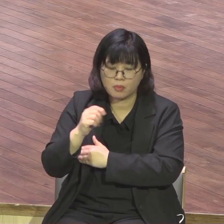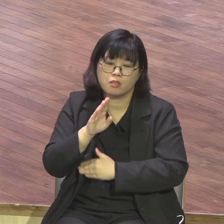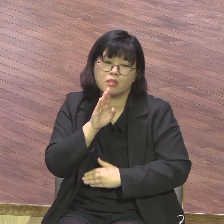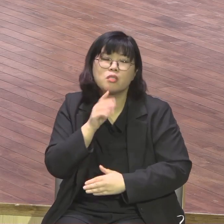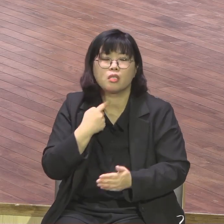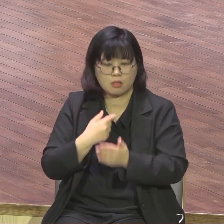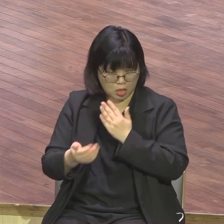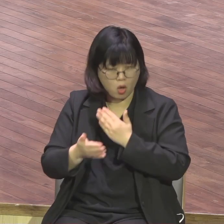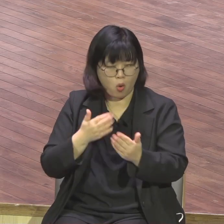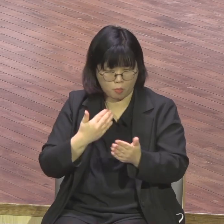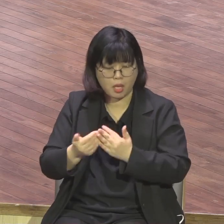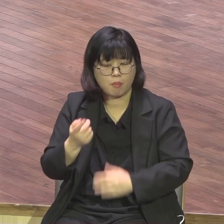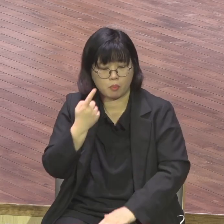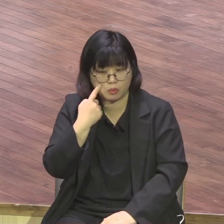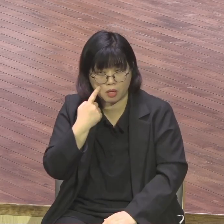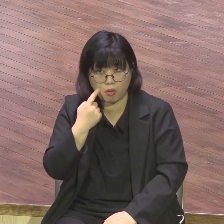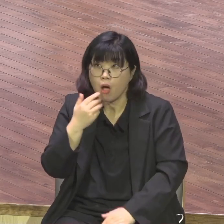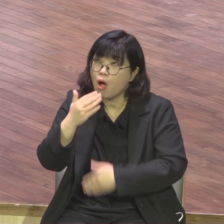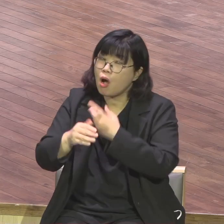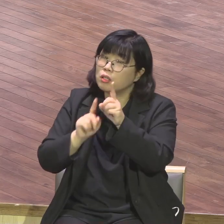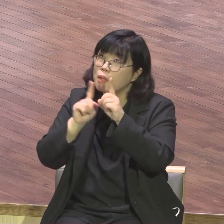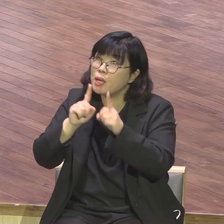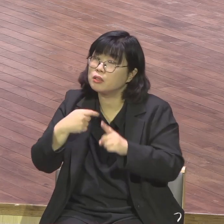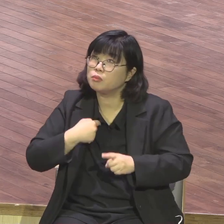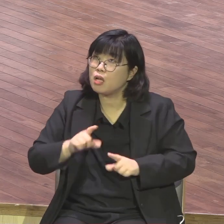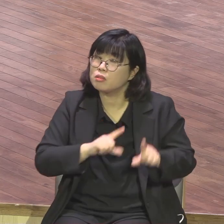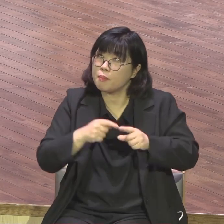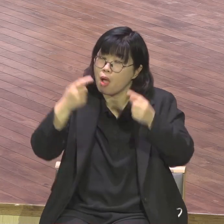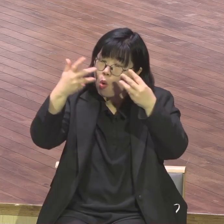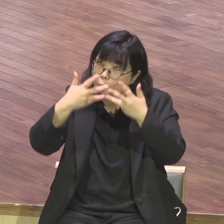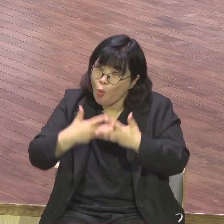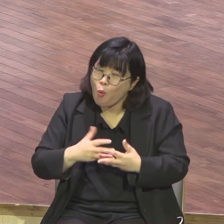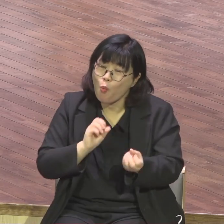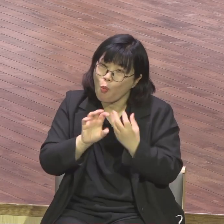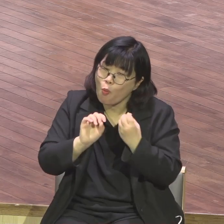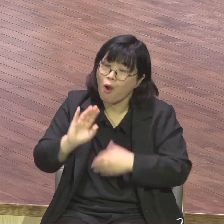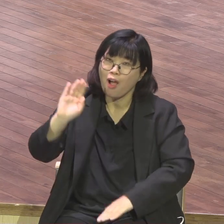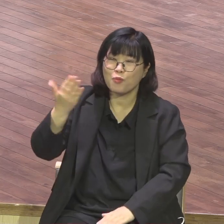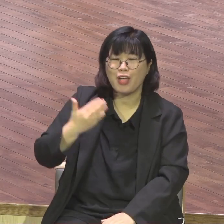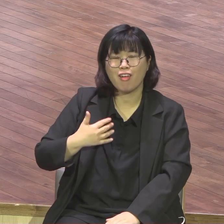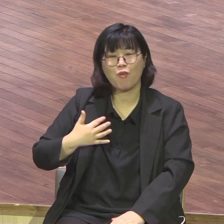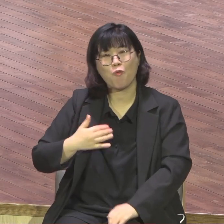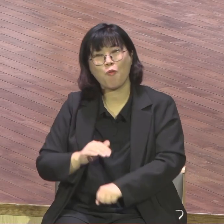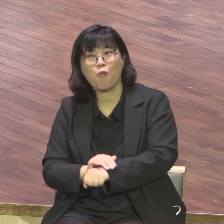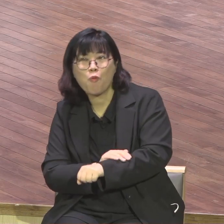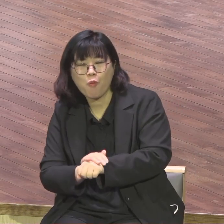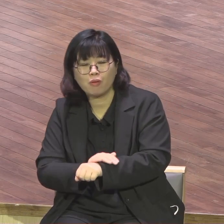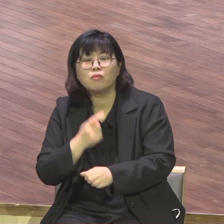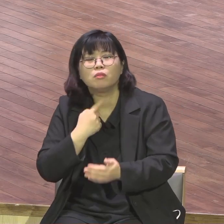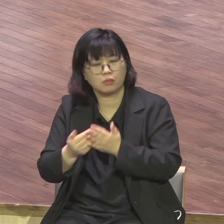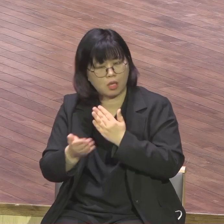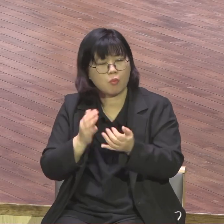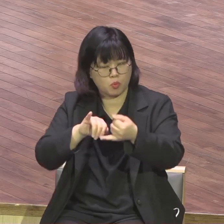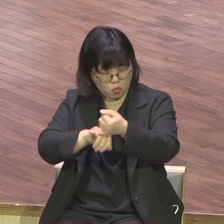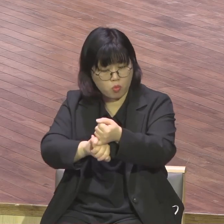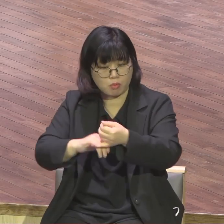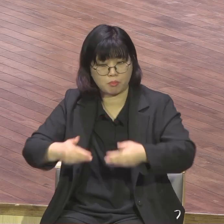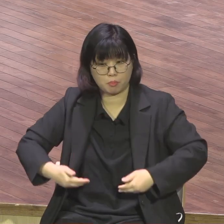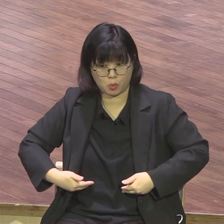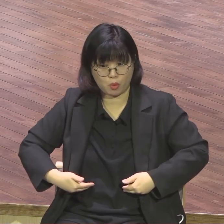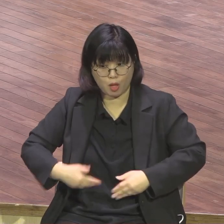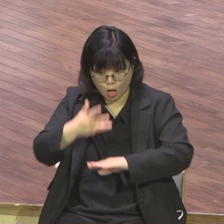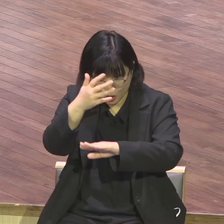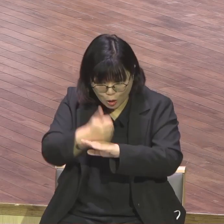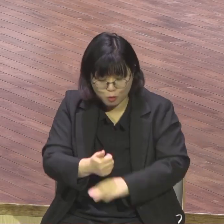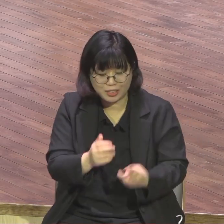돼요. 말씀 성취의 힘, 기도의 능력, 이걸 체험해야 돼요. 그래서 완전히 원리스 이루어서 삼일조 활성화